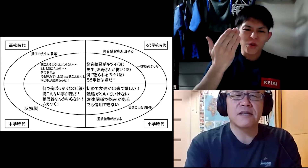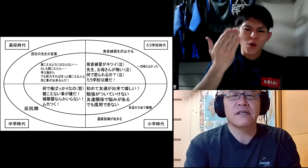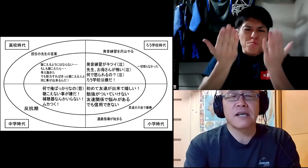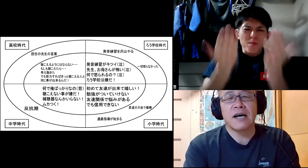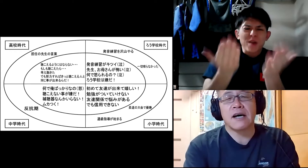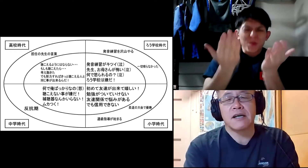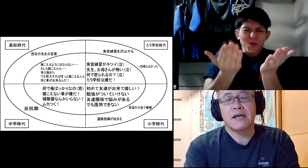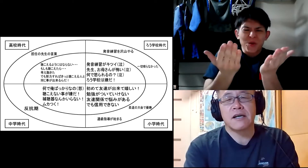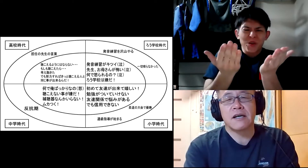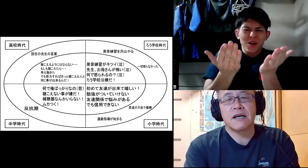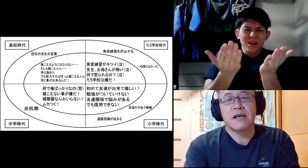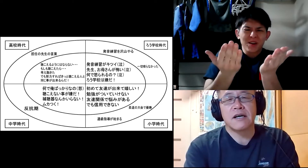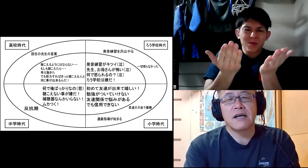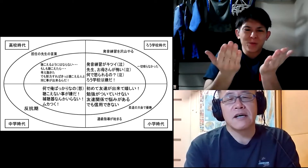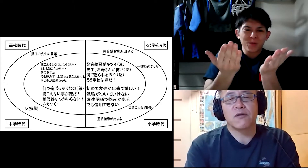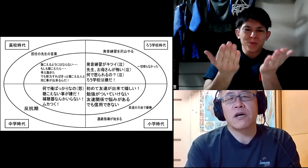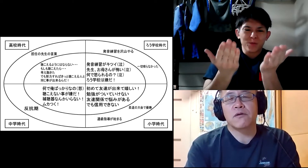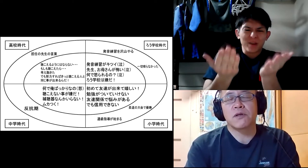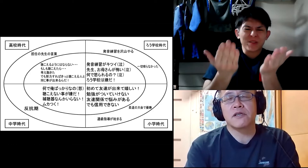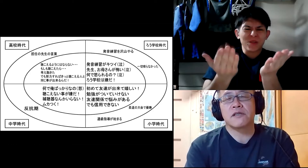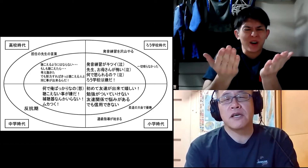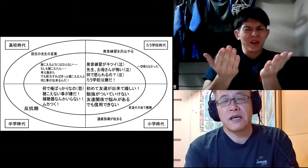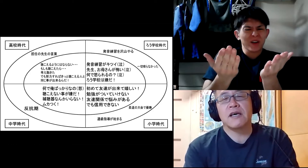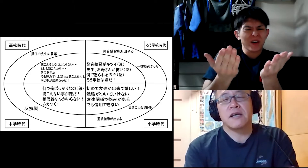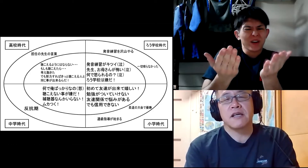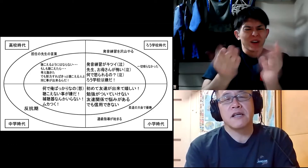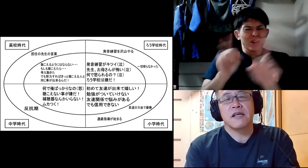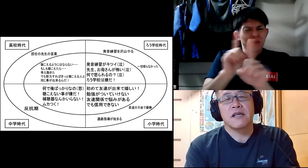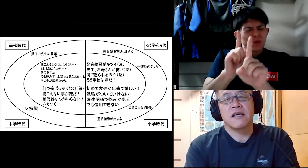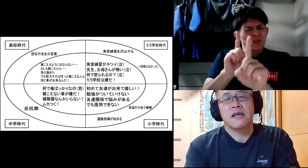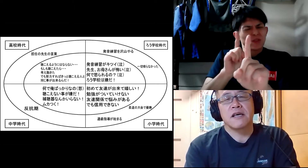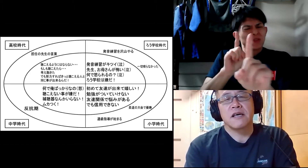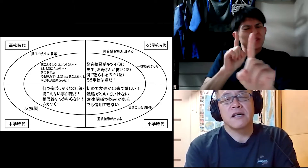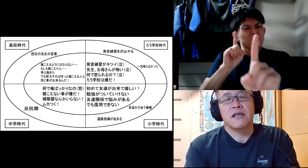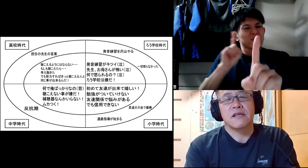なんですが、学校でですね、